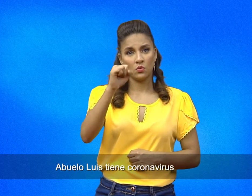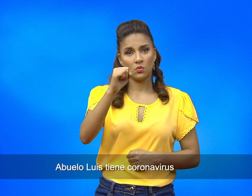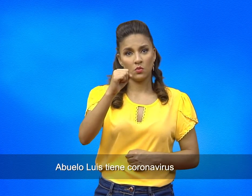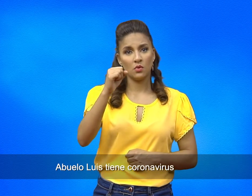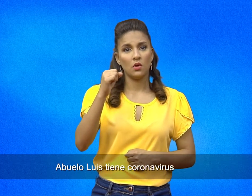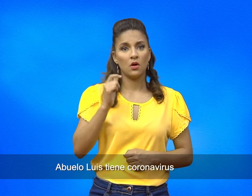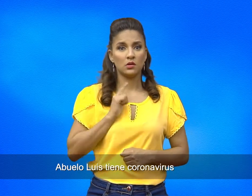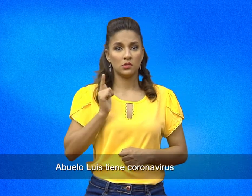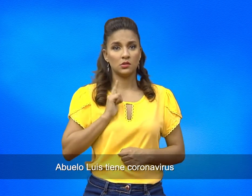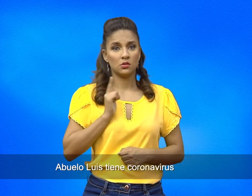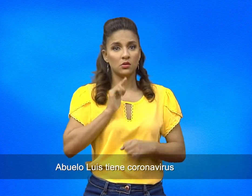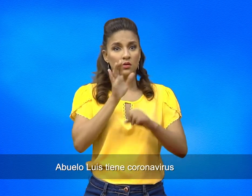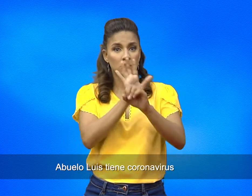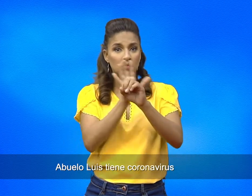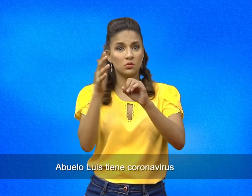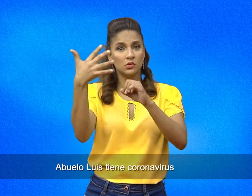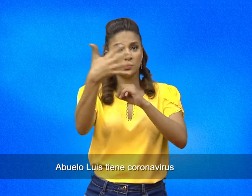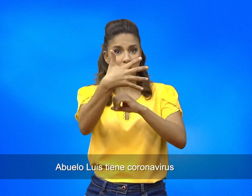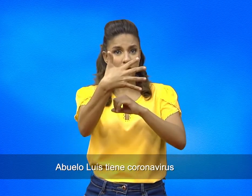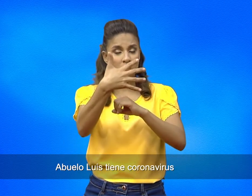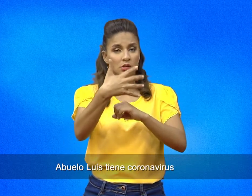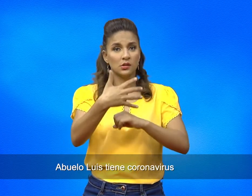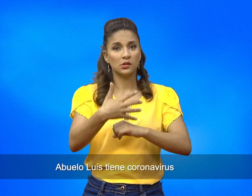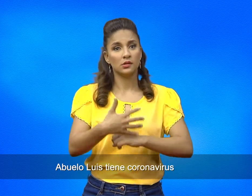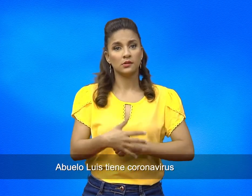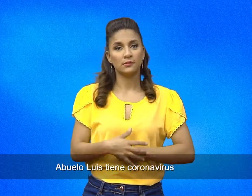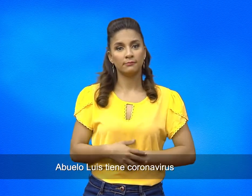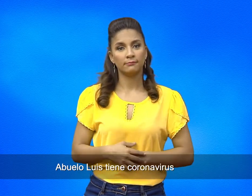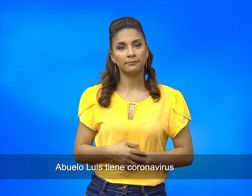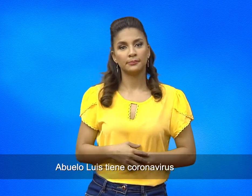louis tiene coronavirus